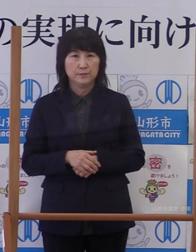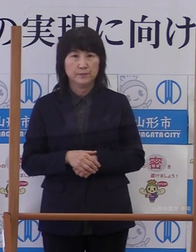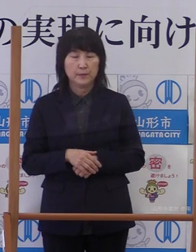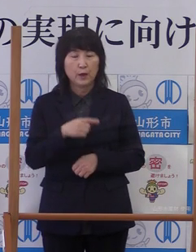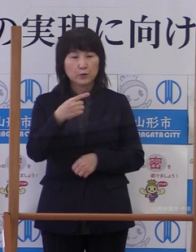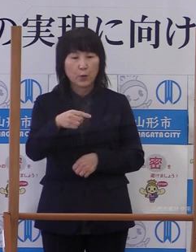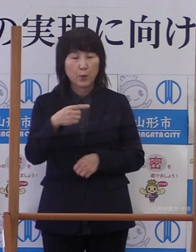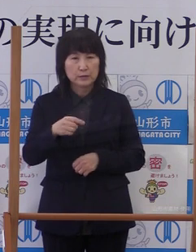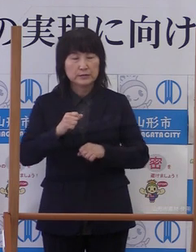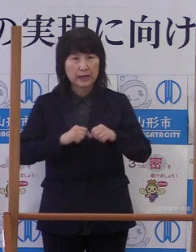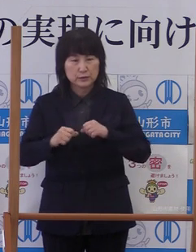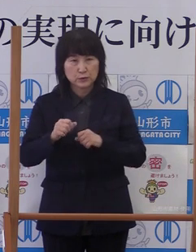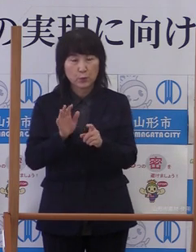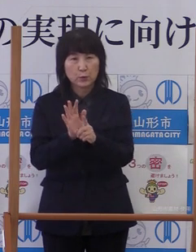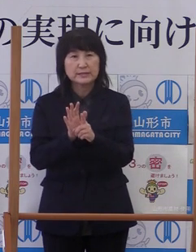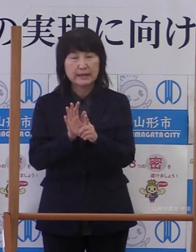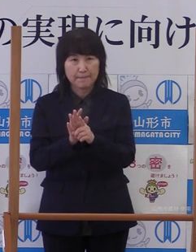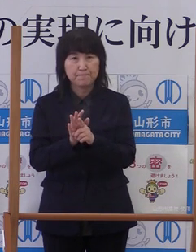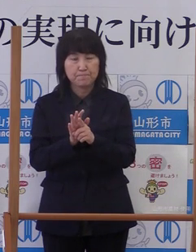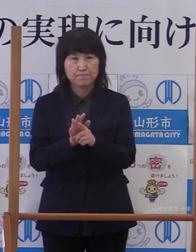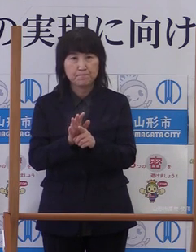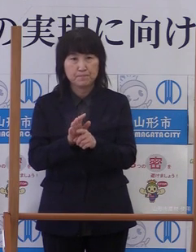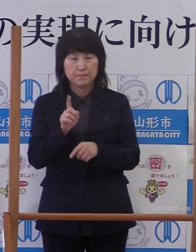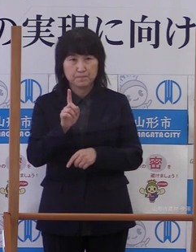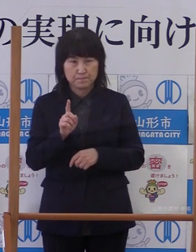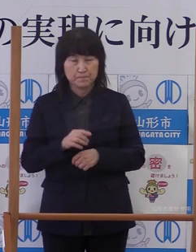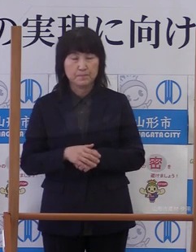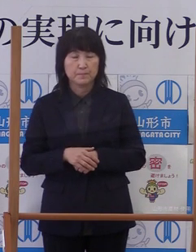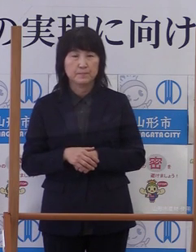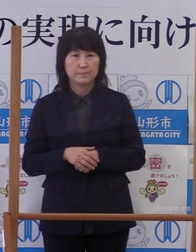教育活動への支援体制の充実では、